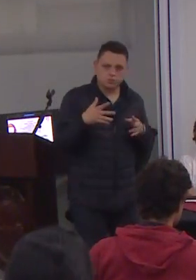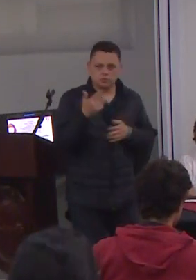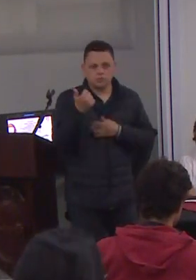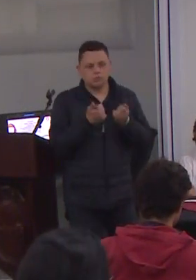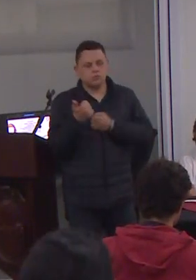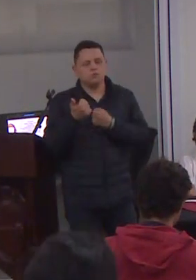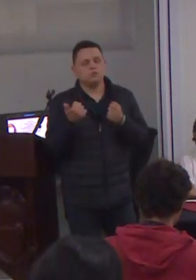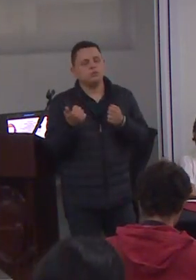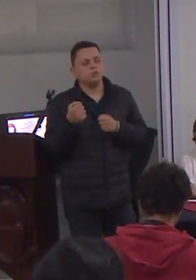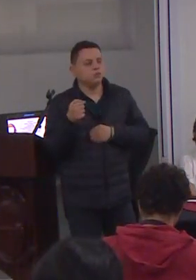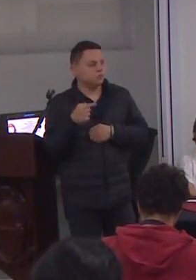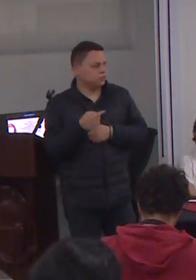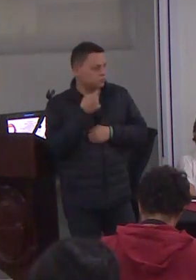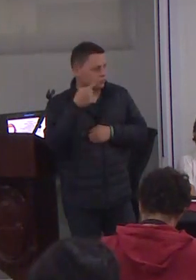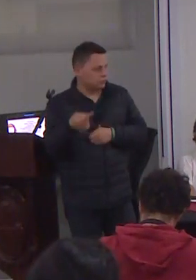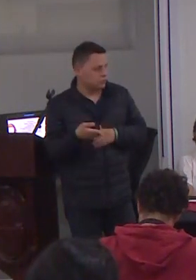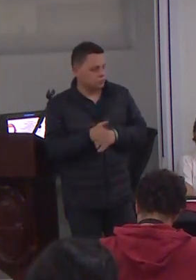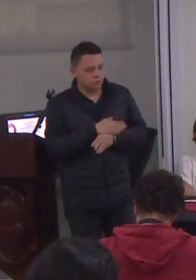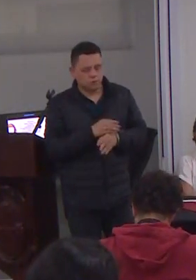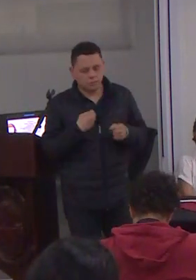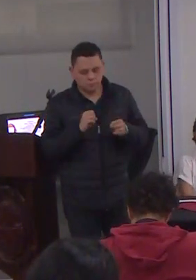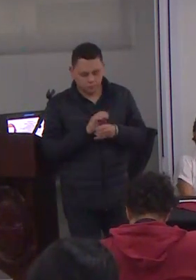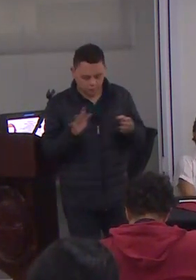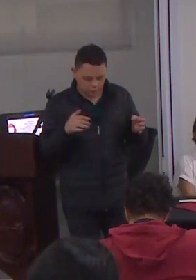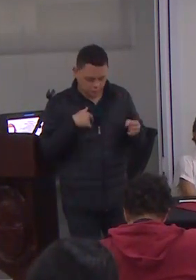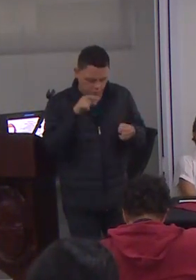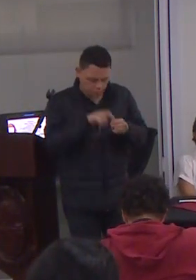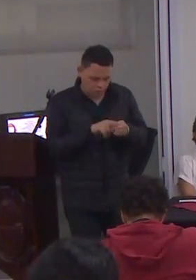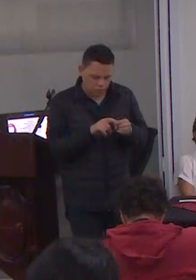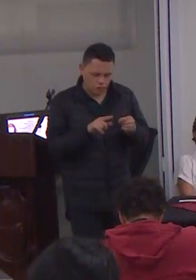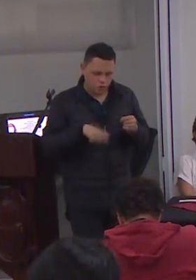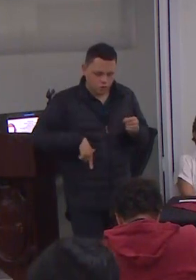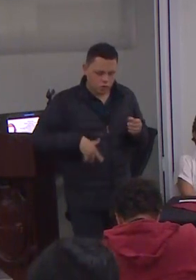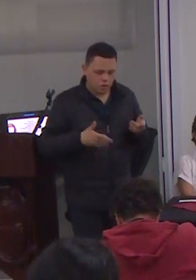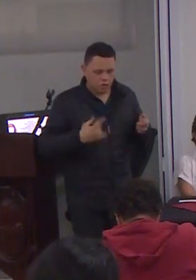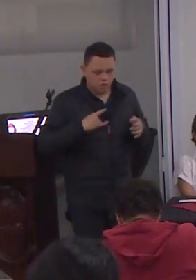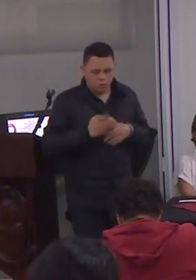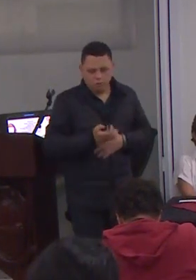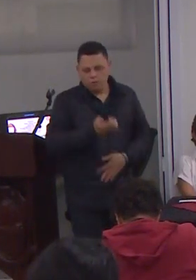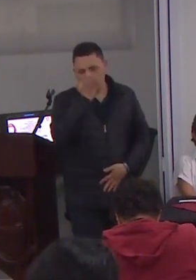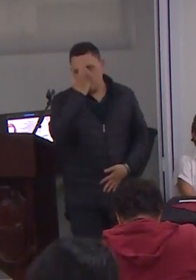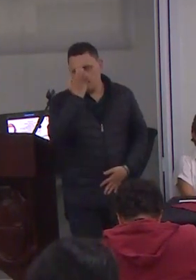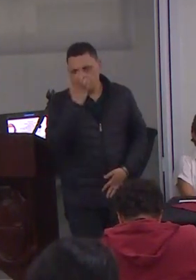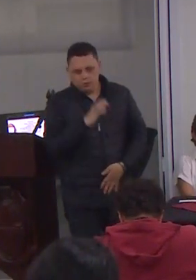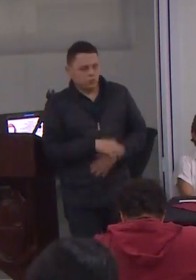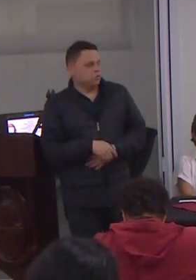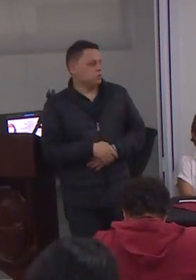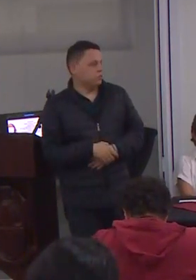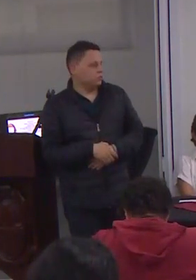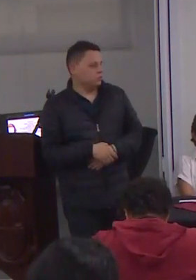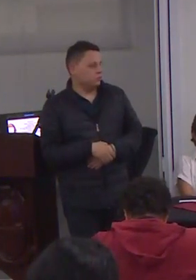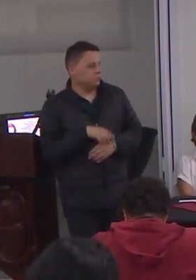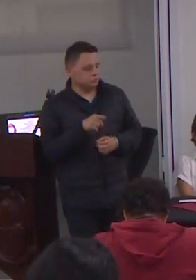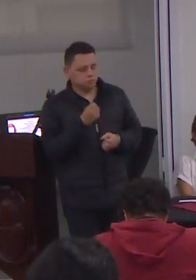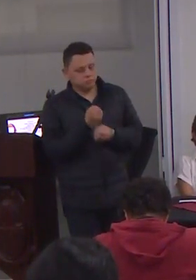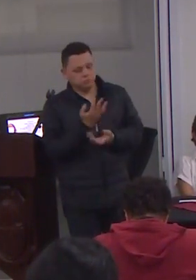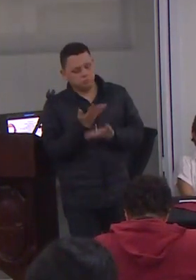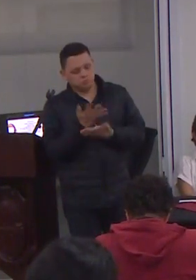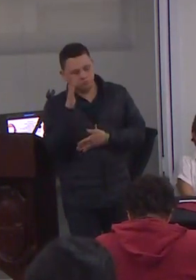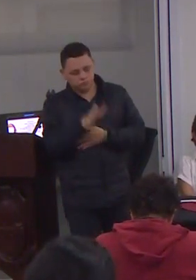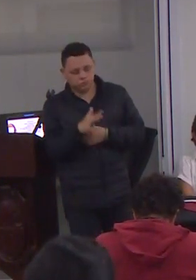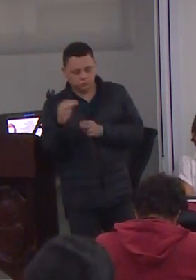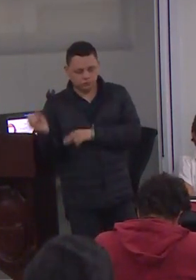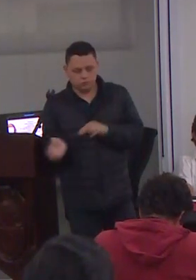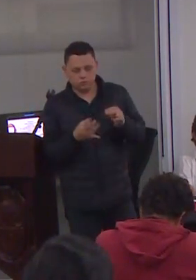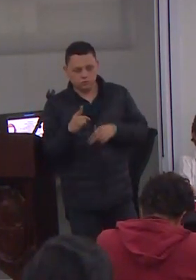relación entonces como decía ahora a perder el cupo escolar ¿cierto? que por la misma digamos estructura que tiene la